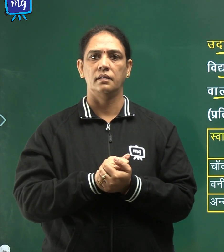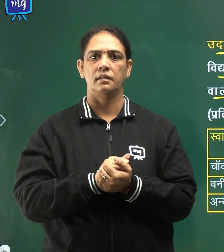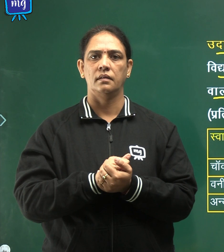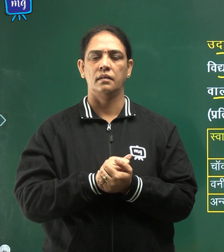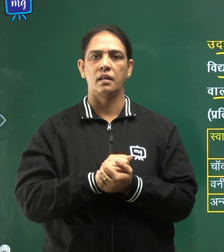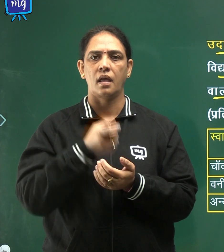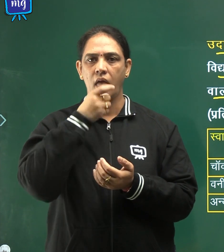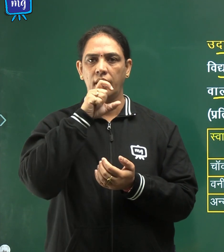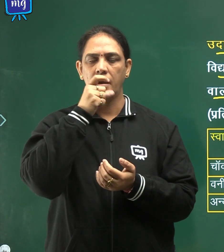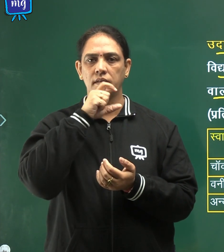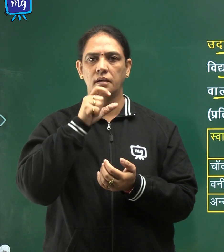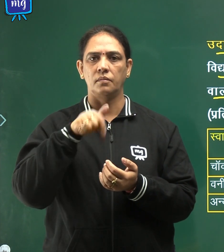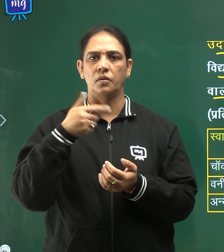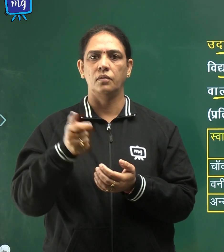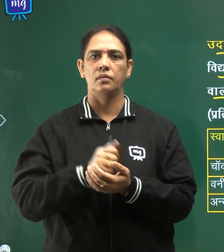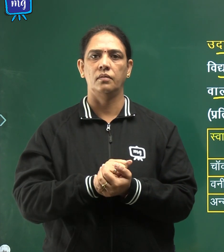आइसक्रीमों